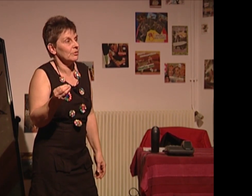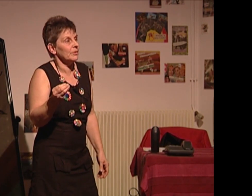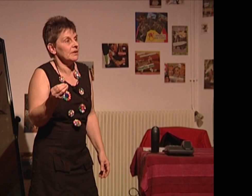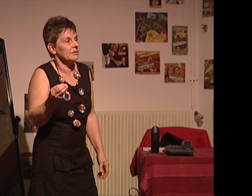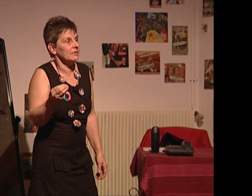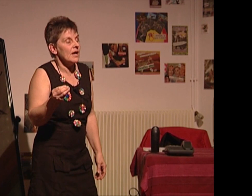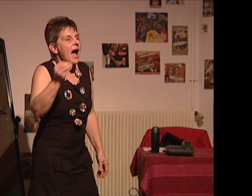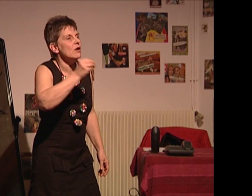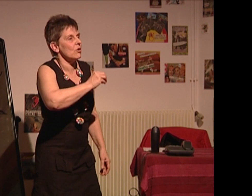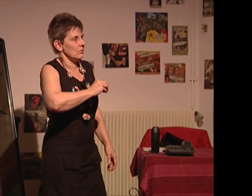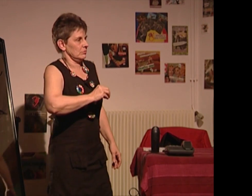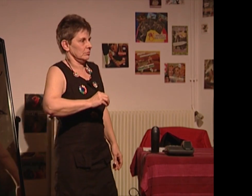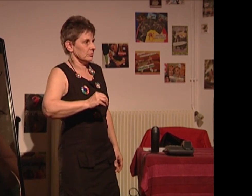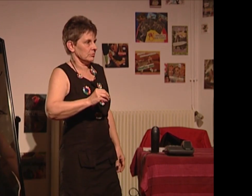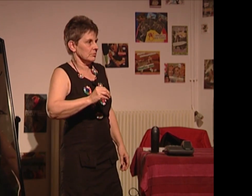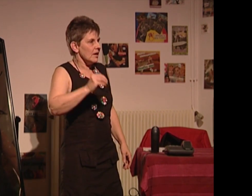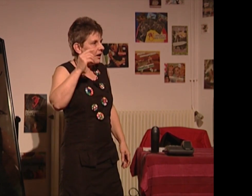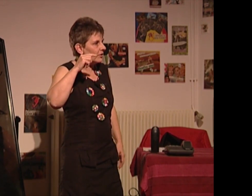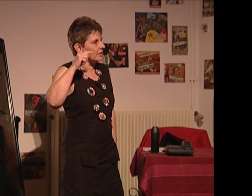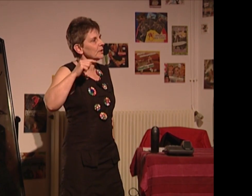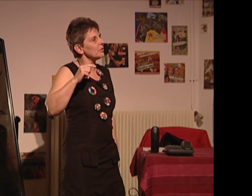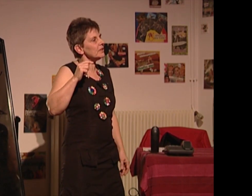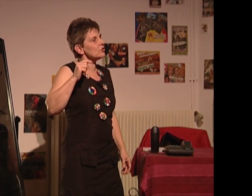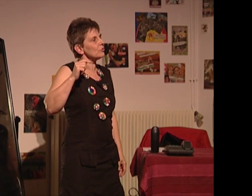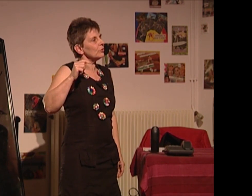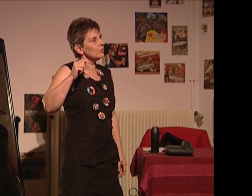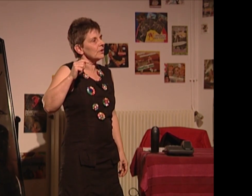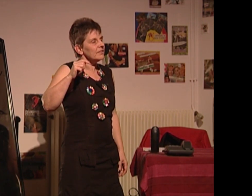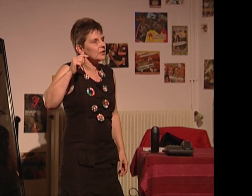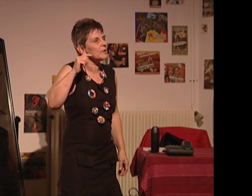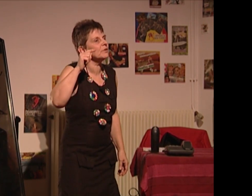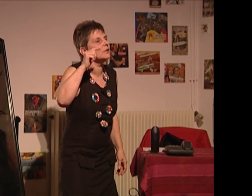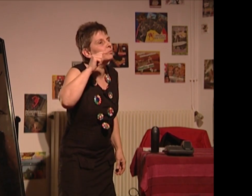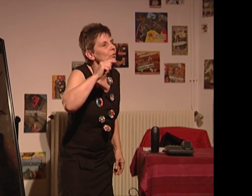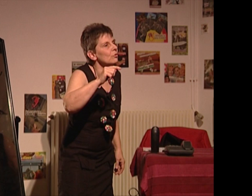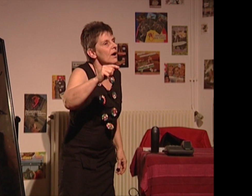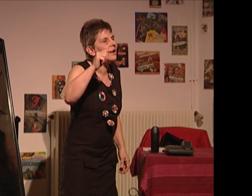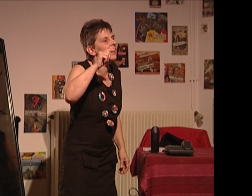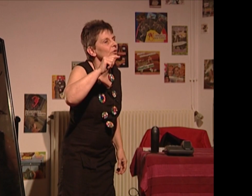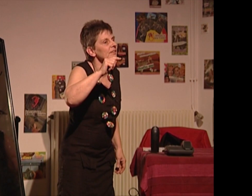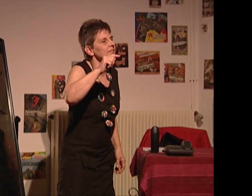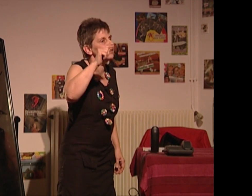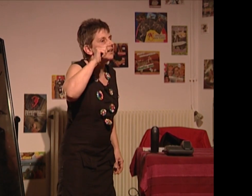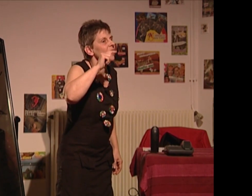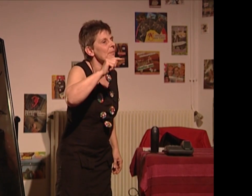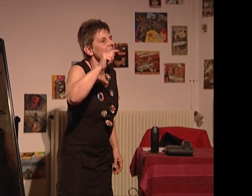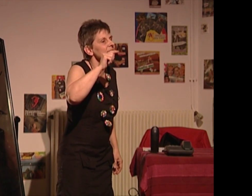compris. Alors, ça explique peut-être des choses. Ça explique peut-être pourquoi la langue des signes n'a pas